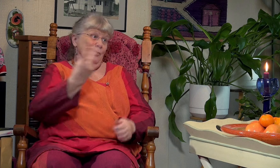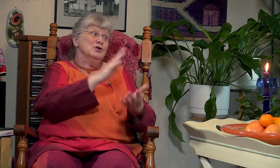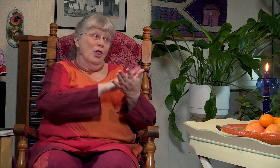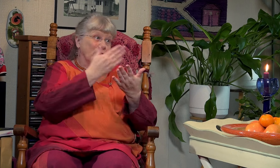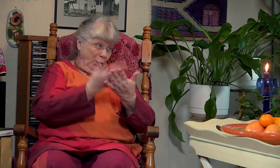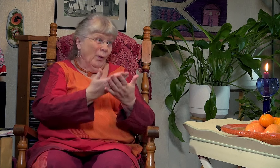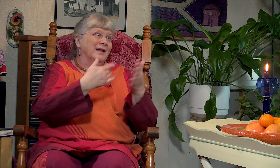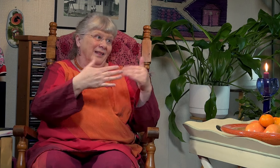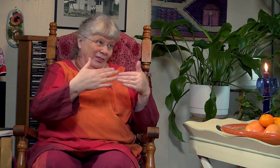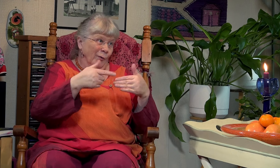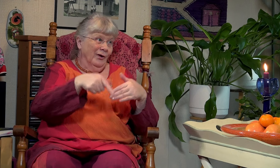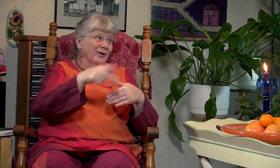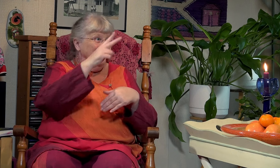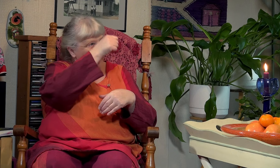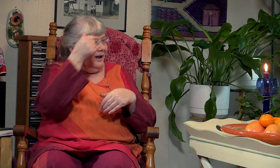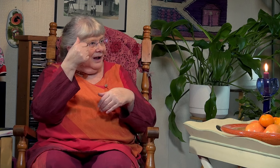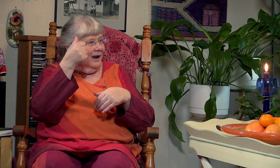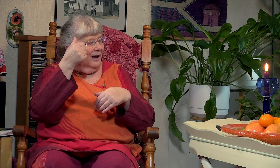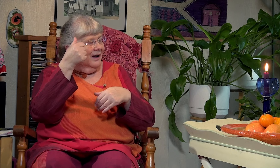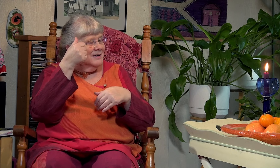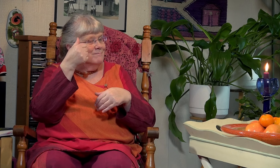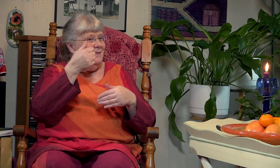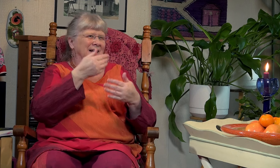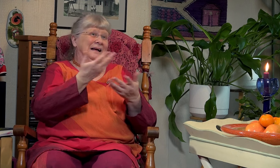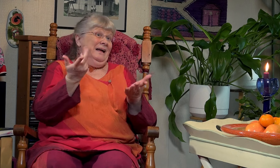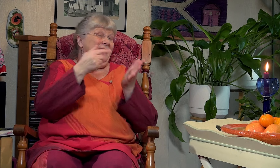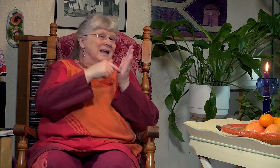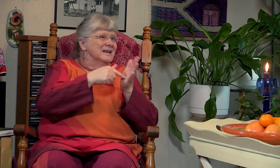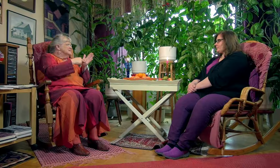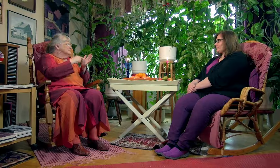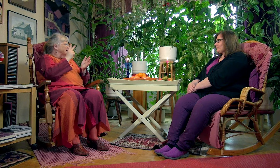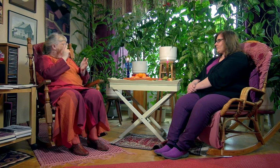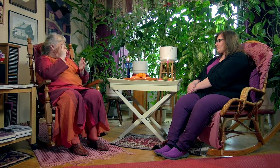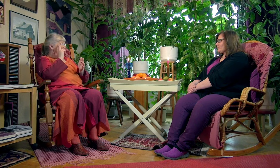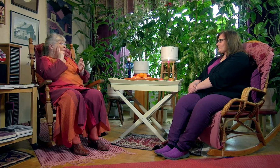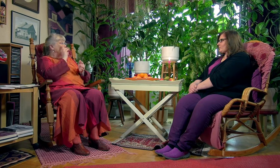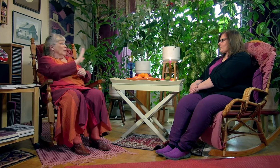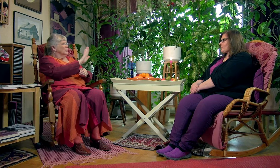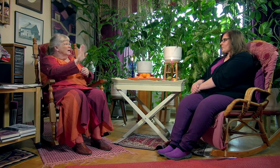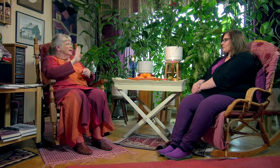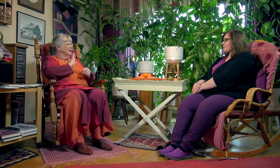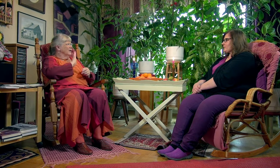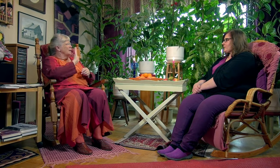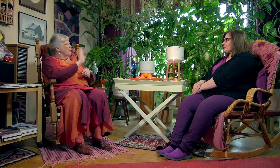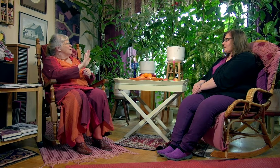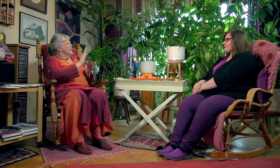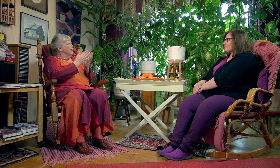kahden maailman välillä. Ja myös tulkin työssä se on vaikeaa, se kahden maailman välissä